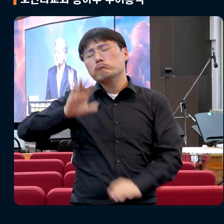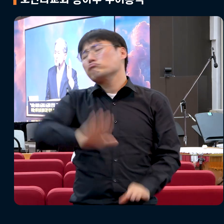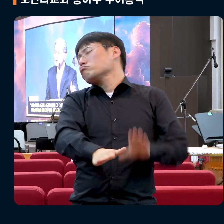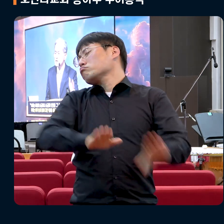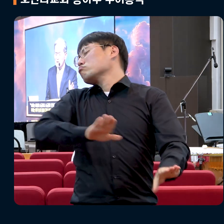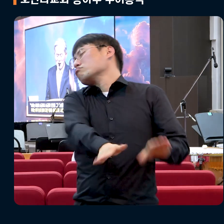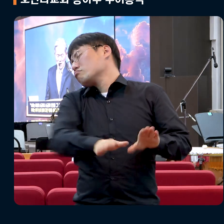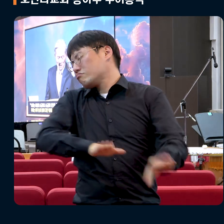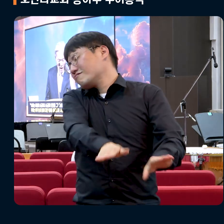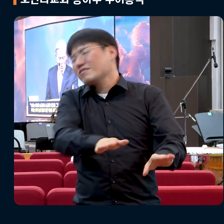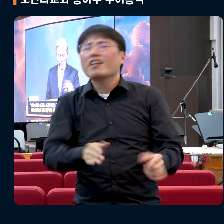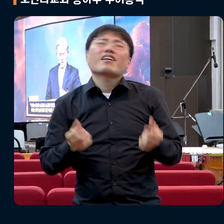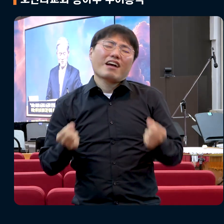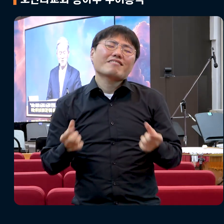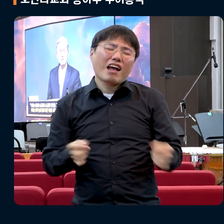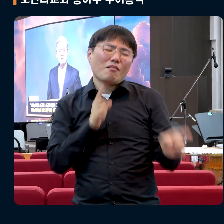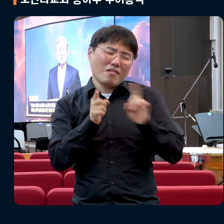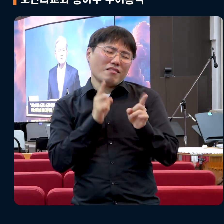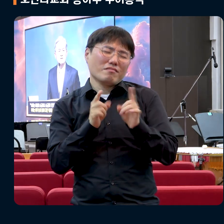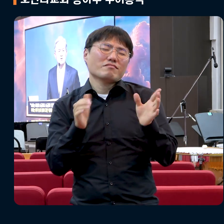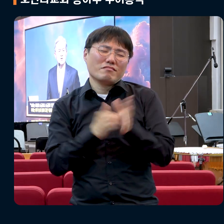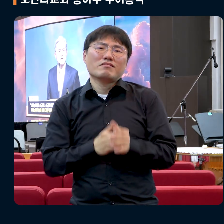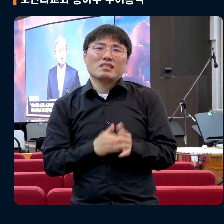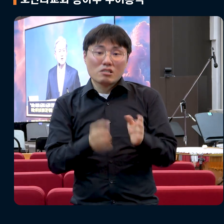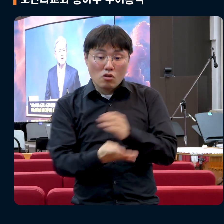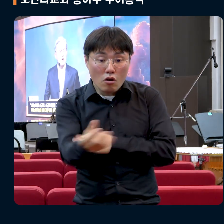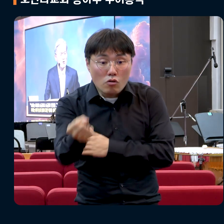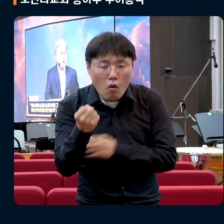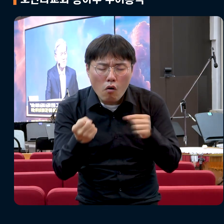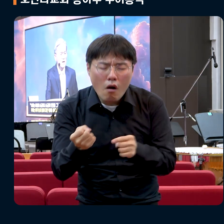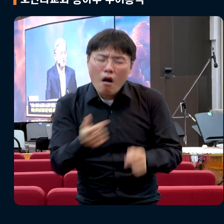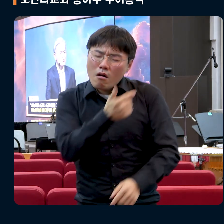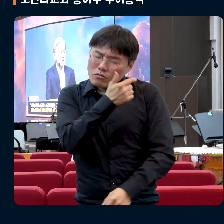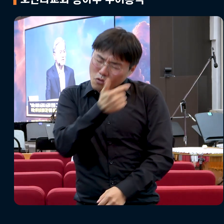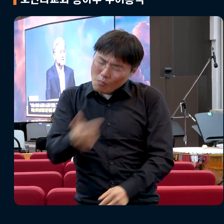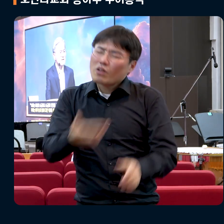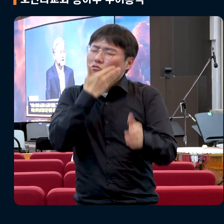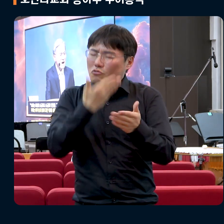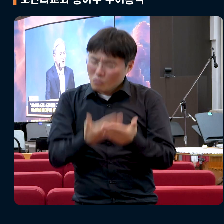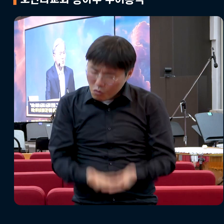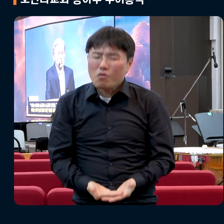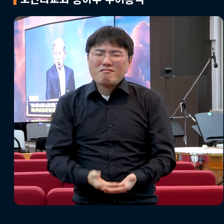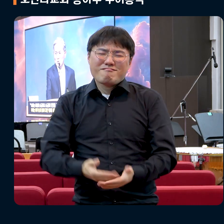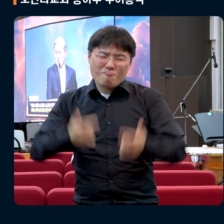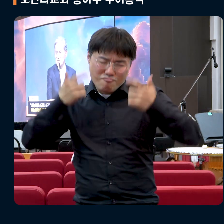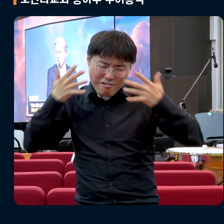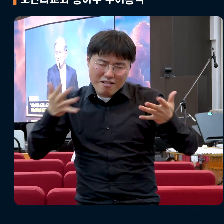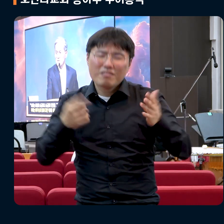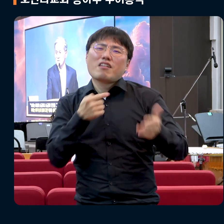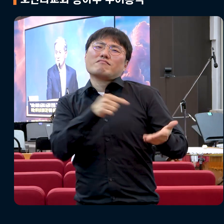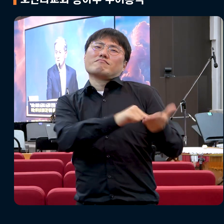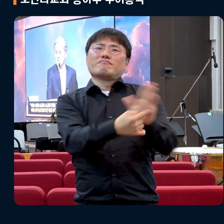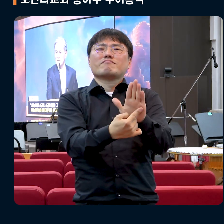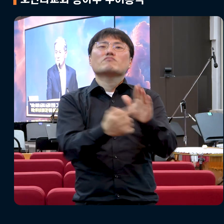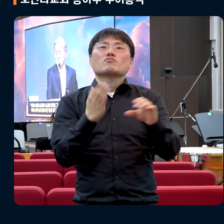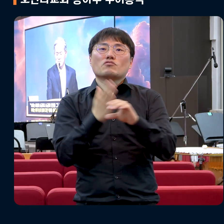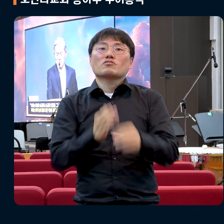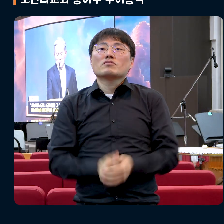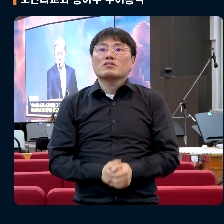사람에게 밟힐 뿐이니라 라고 하면서 그 영향력이 얼마나 중요한지를 강조하고 계시잖아요.